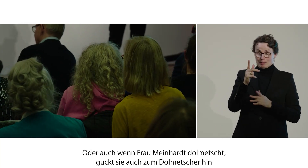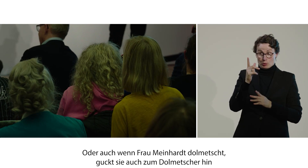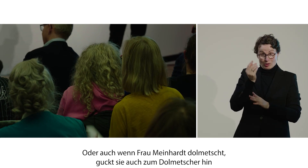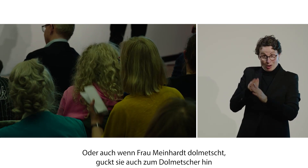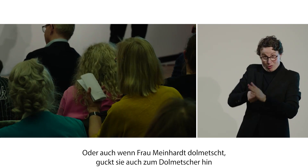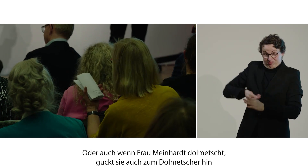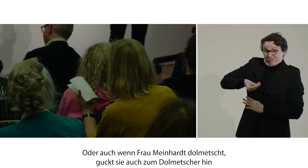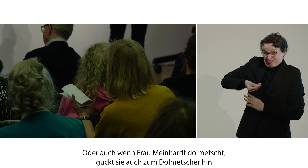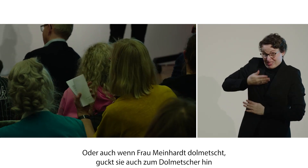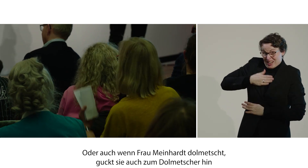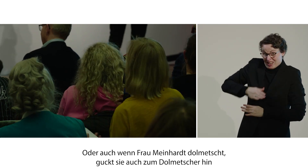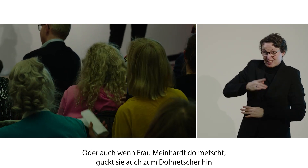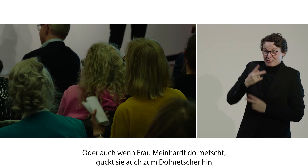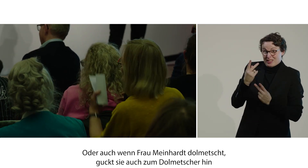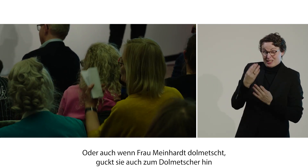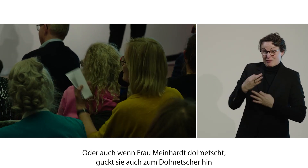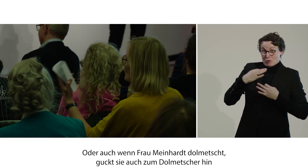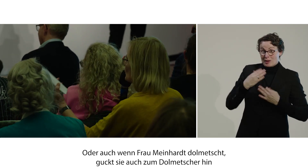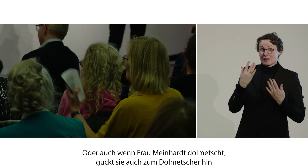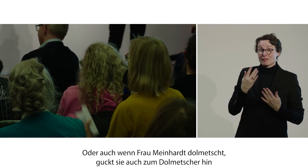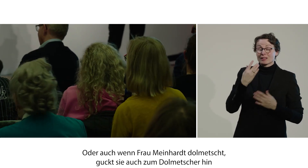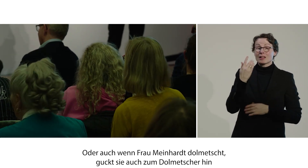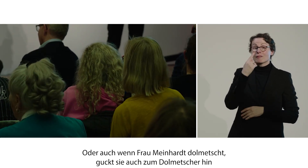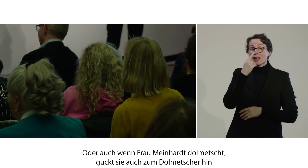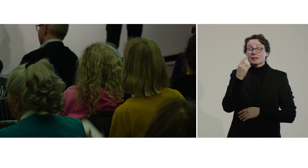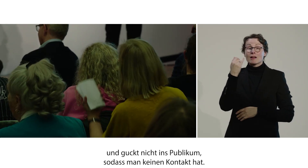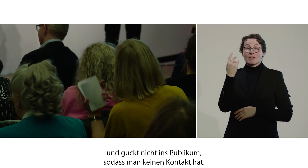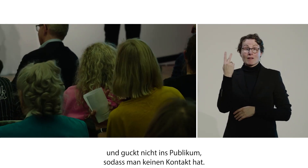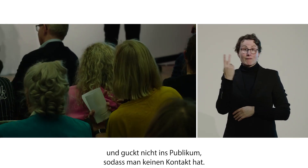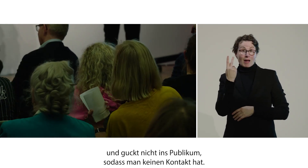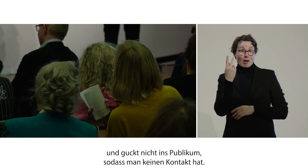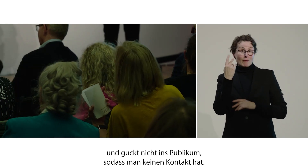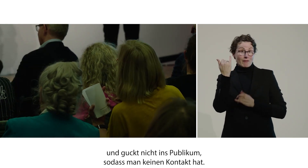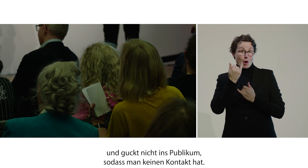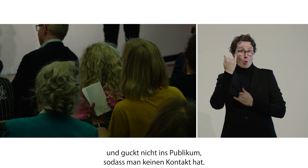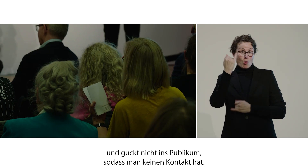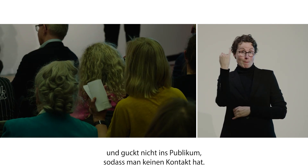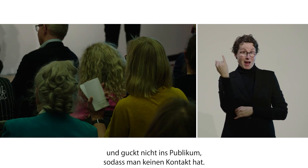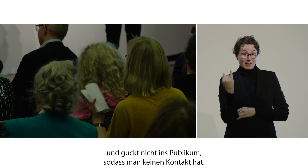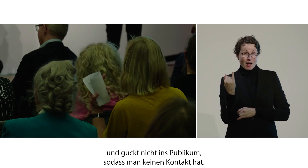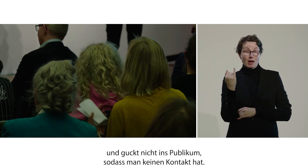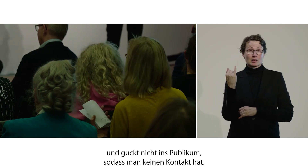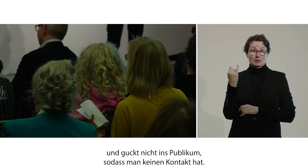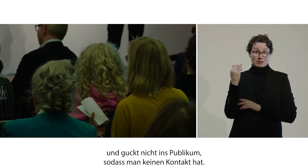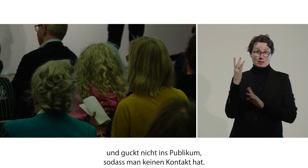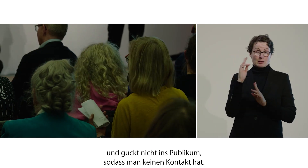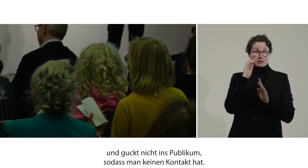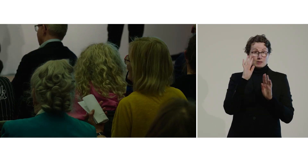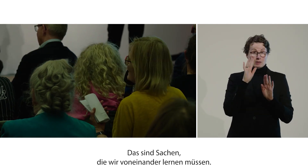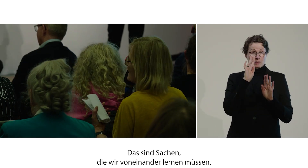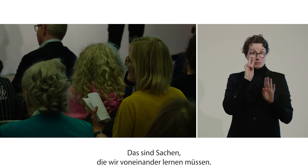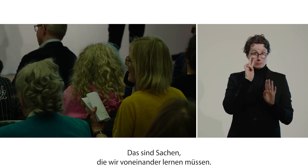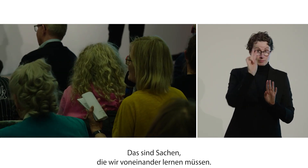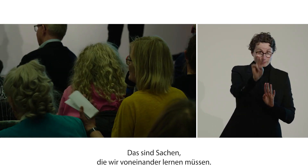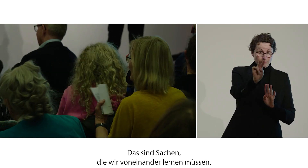wenn Frau Meinhardt dolmetscht, sie guckt auch zum Dolmetscher hin und guckt nicht ins Publikum, sodass man keinen Kontakt hat.